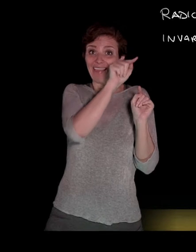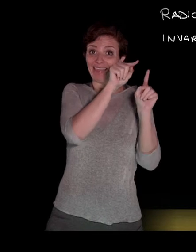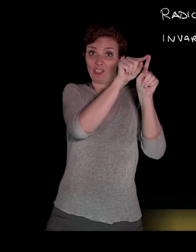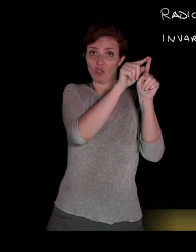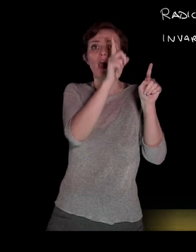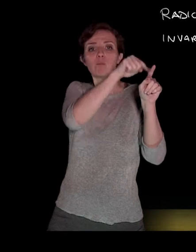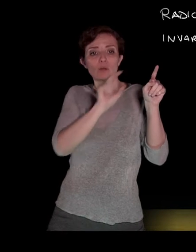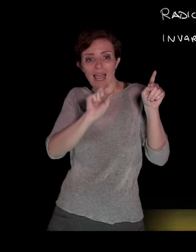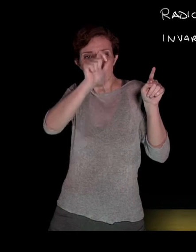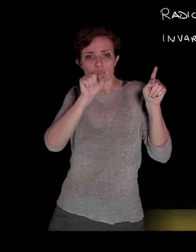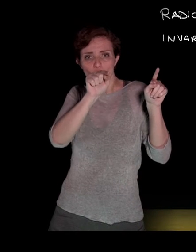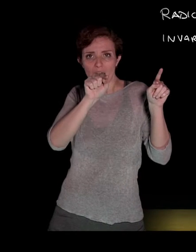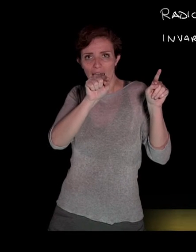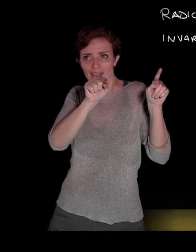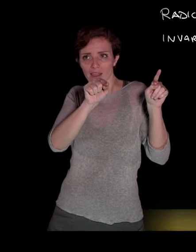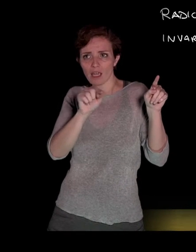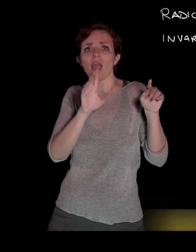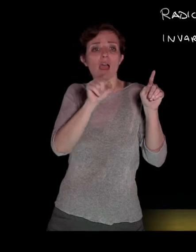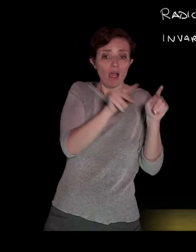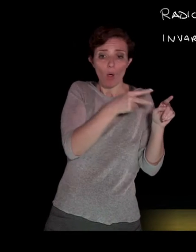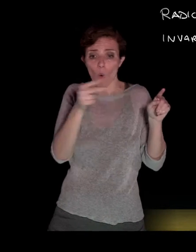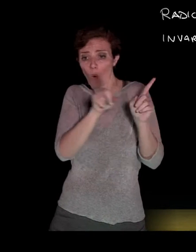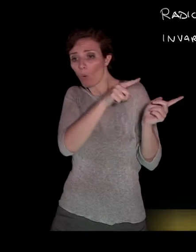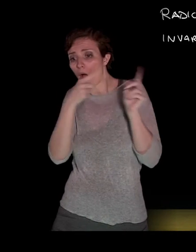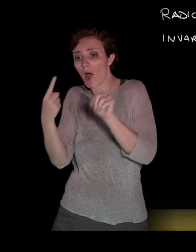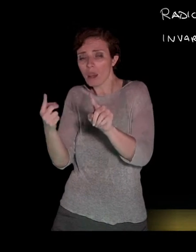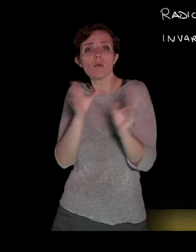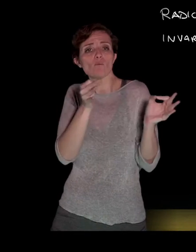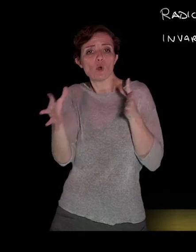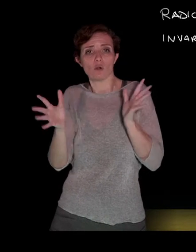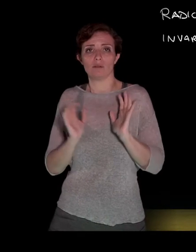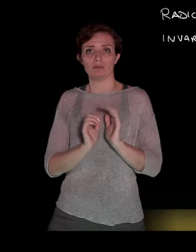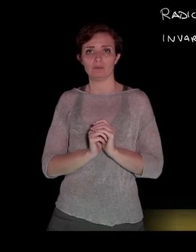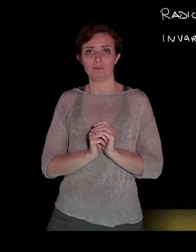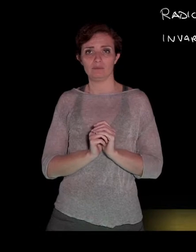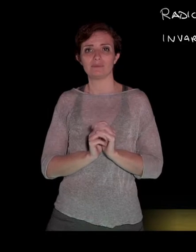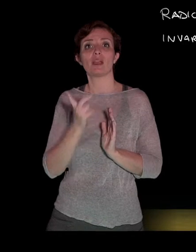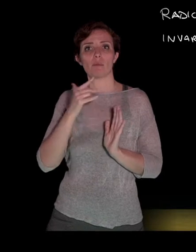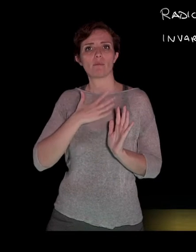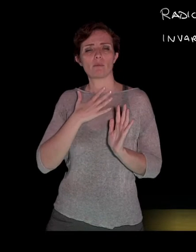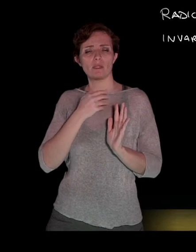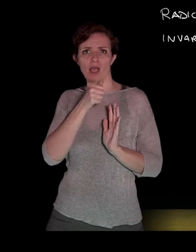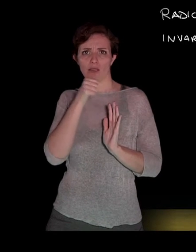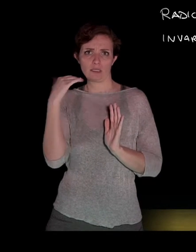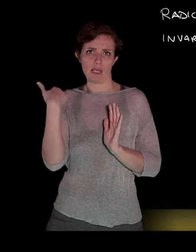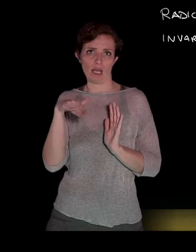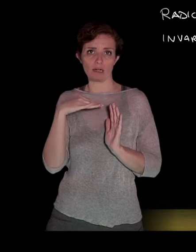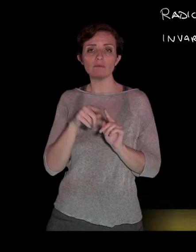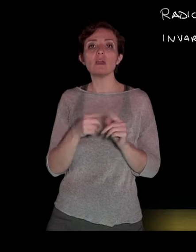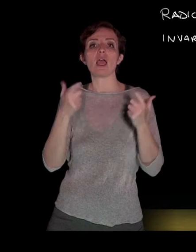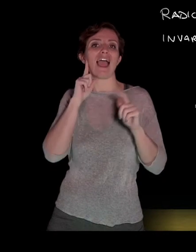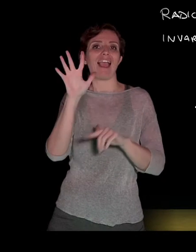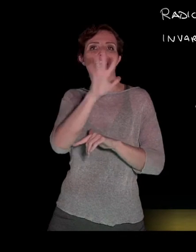del radicando ottenendo appunto questo radicale del tutto simile una proprietà molto utile per